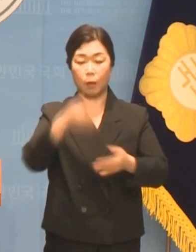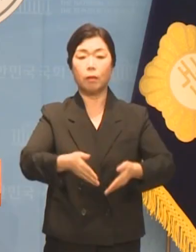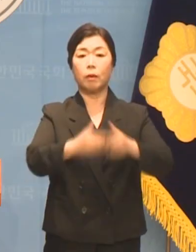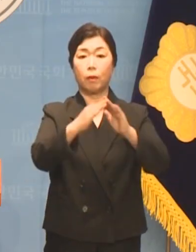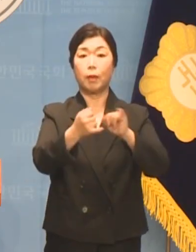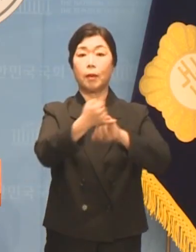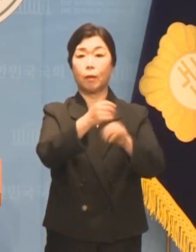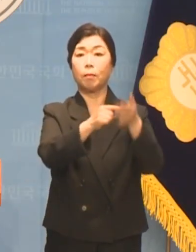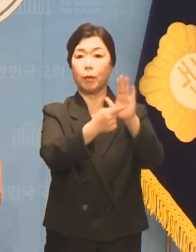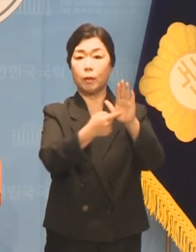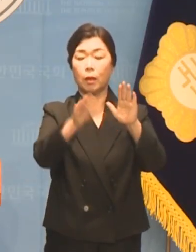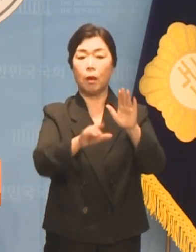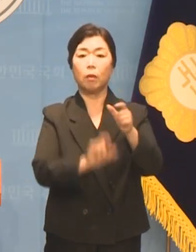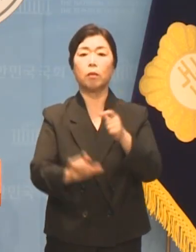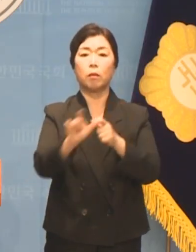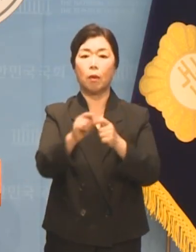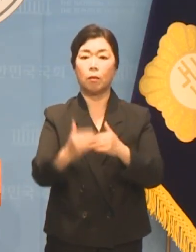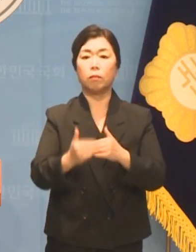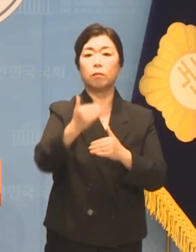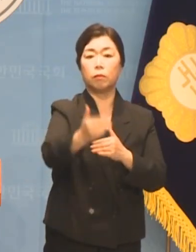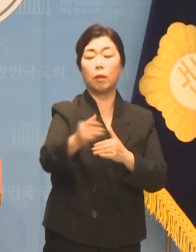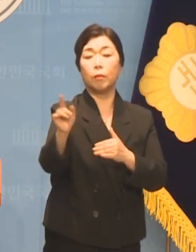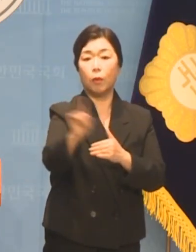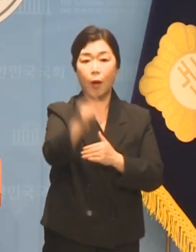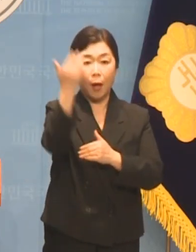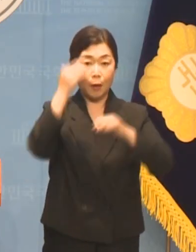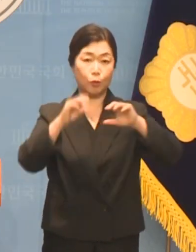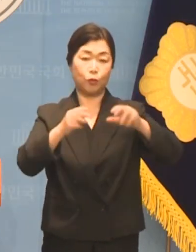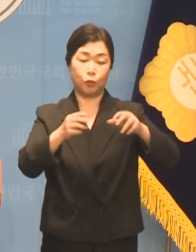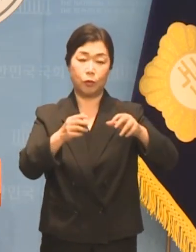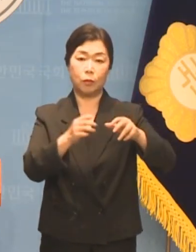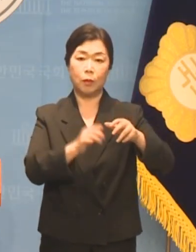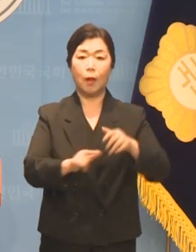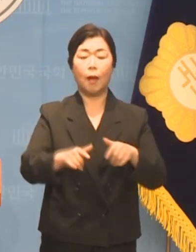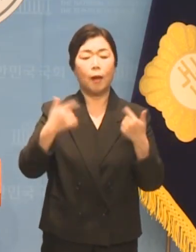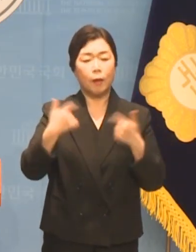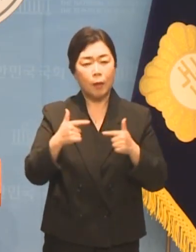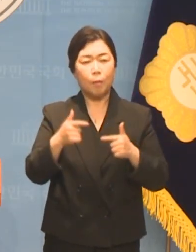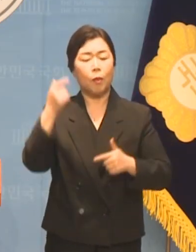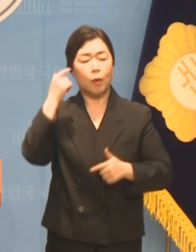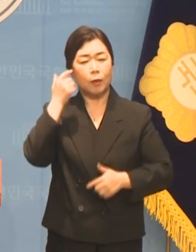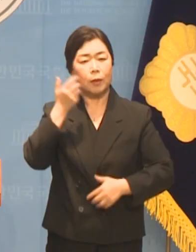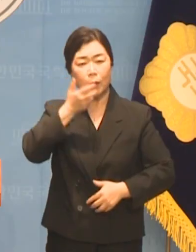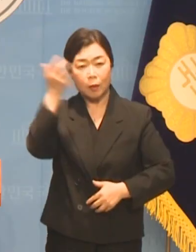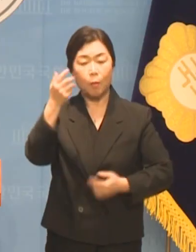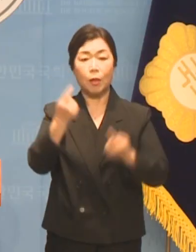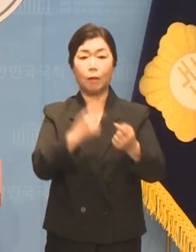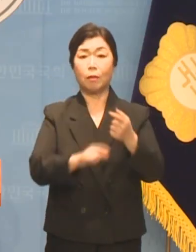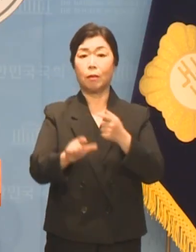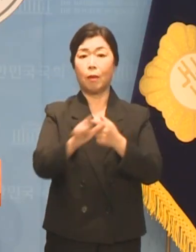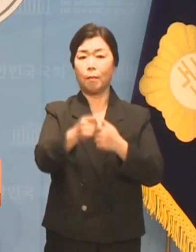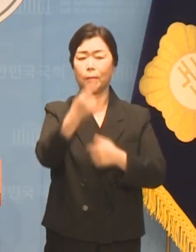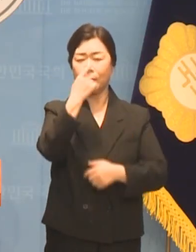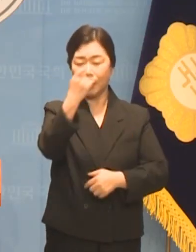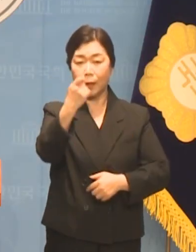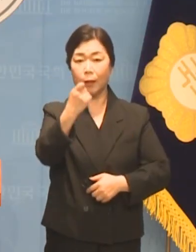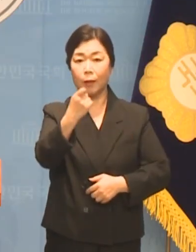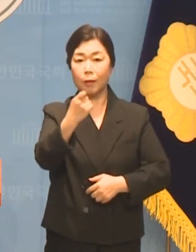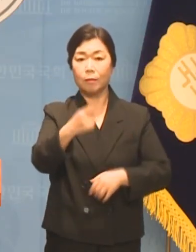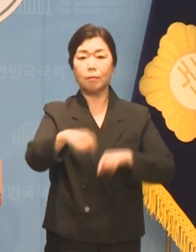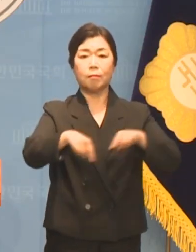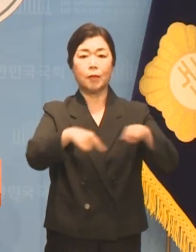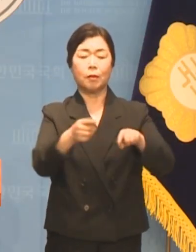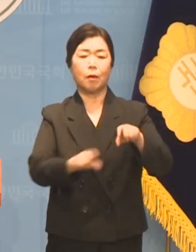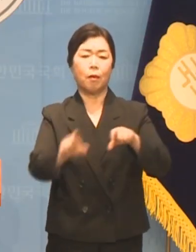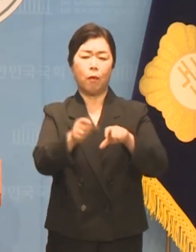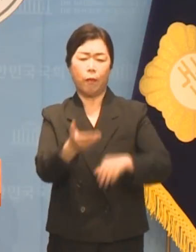오늘은 거기서 한 걸음 더 나아가 어떻게 우리 대한민국을 상상 이상의 대한민국으로 퀀텀 점프시킬